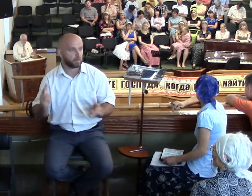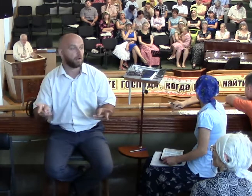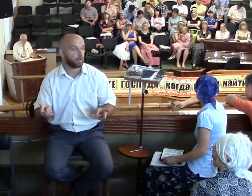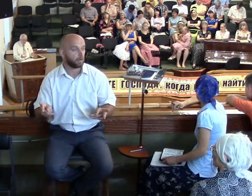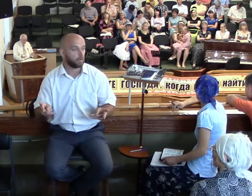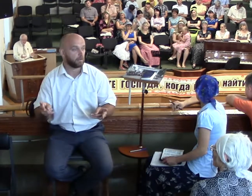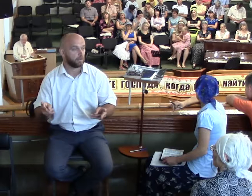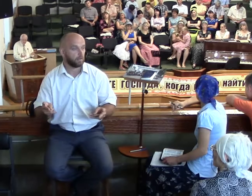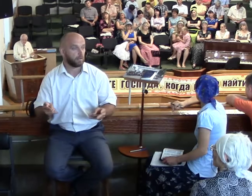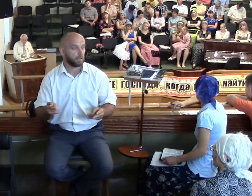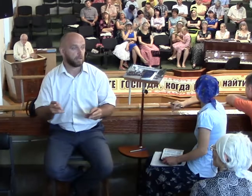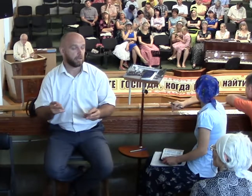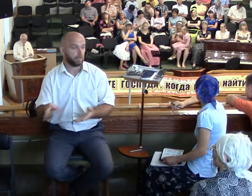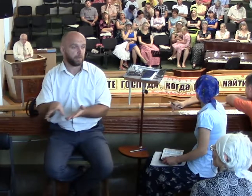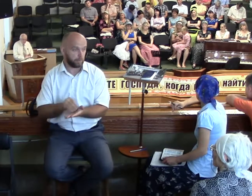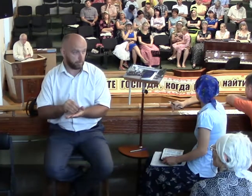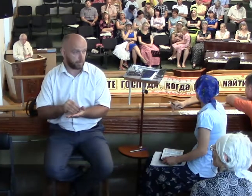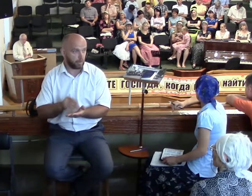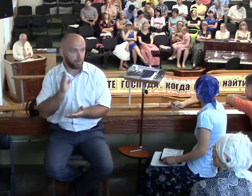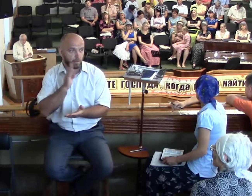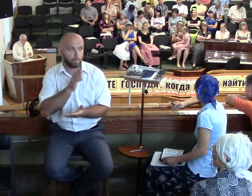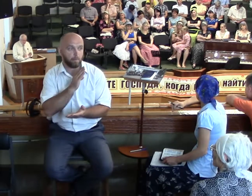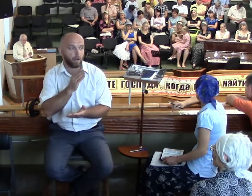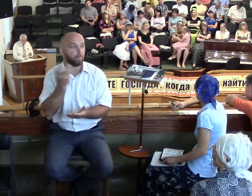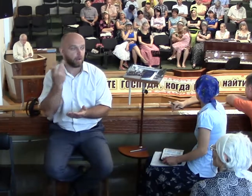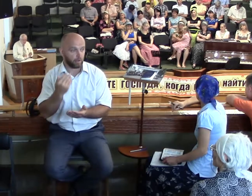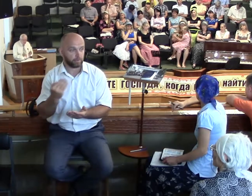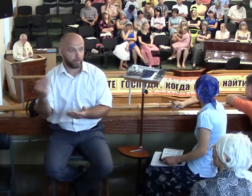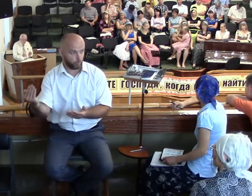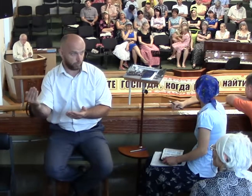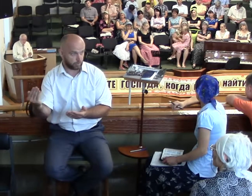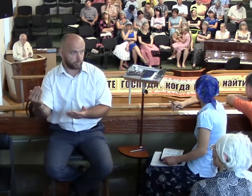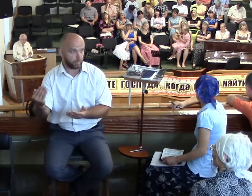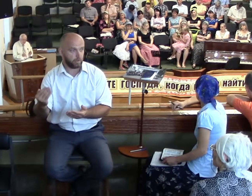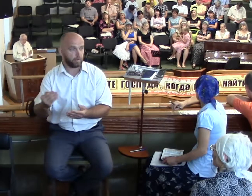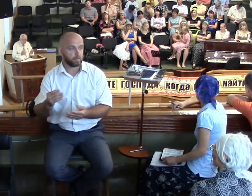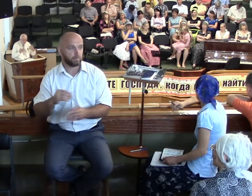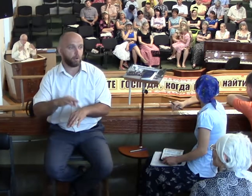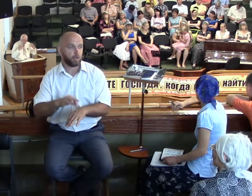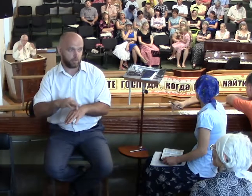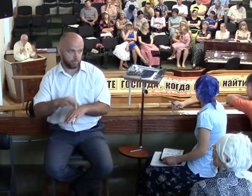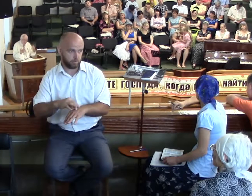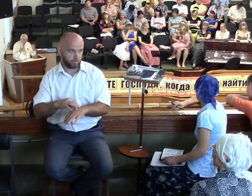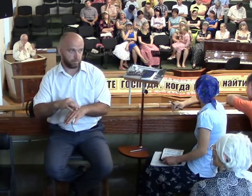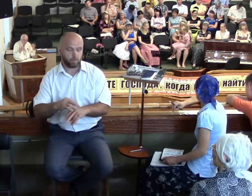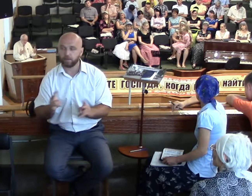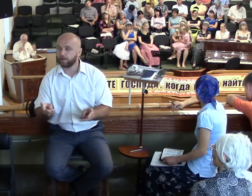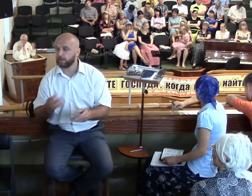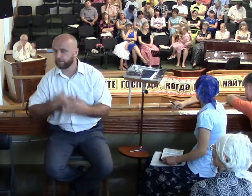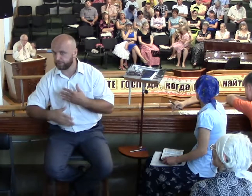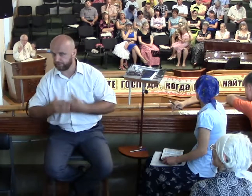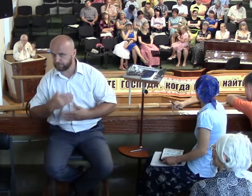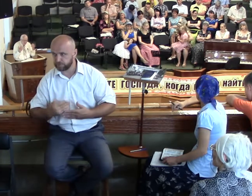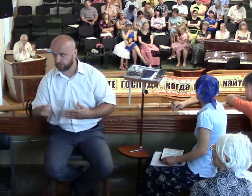такие крепкие, такую крепкую веру, это нужно иметь такую крепкую волю,